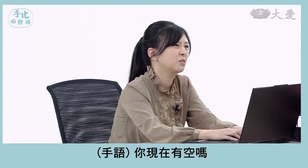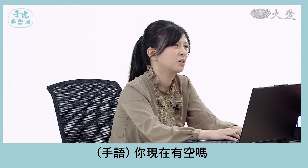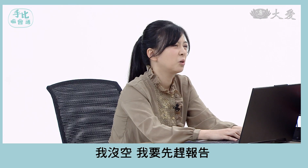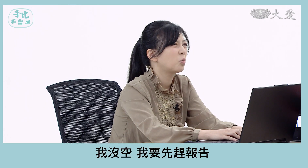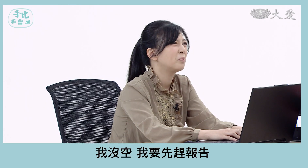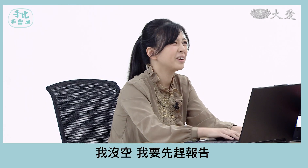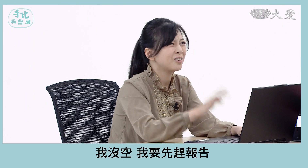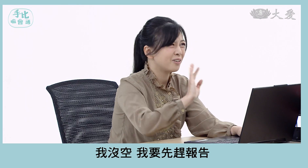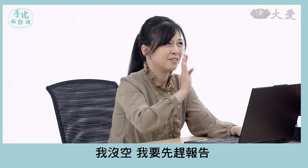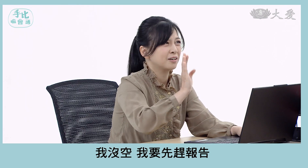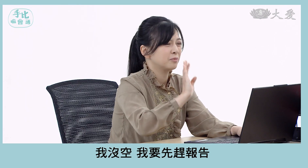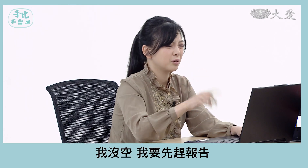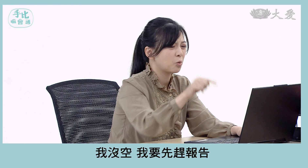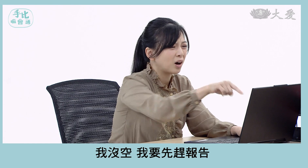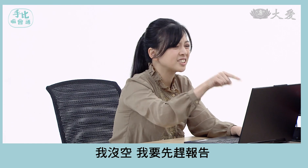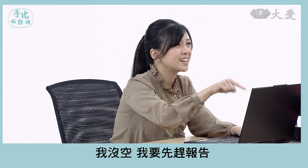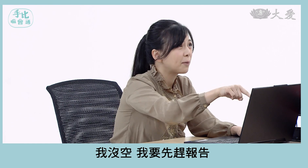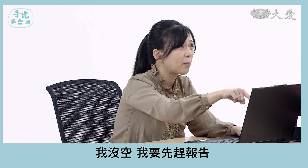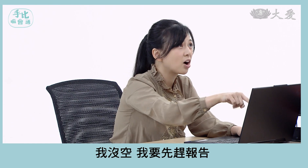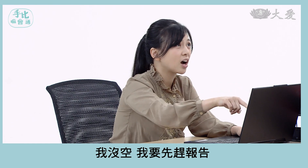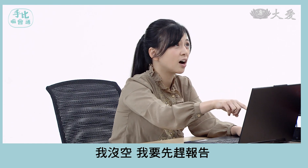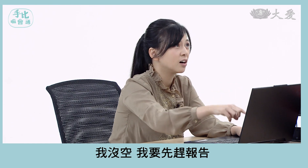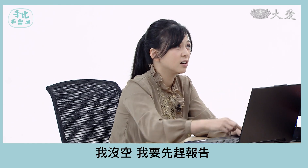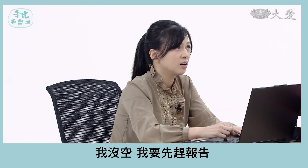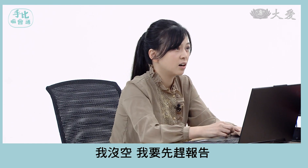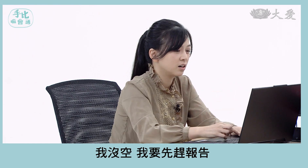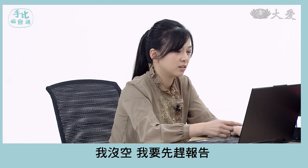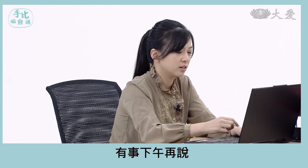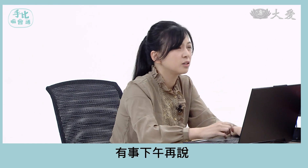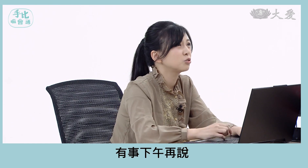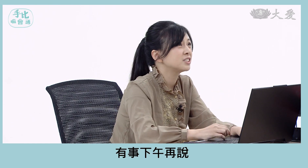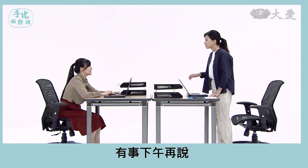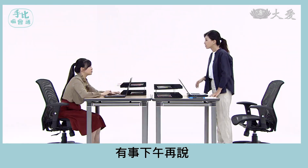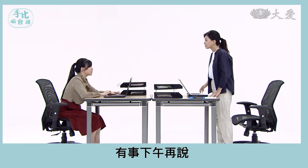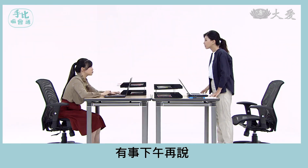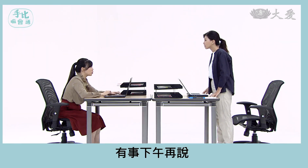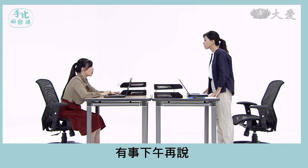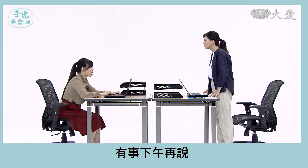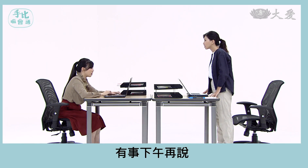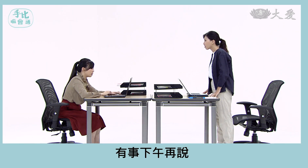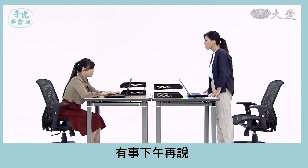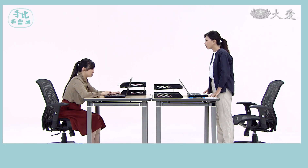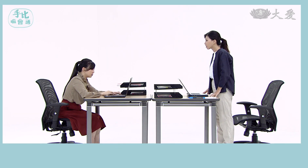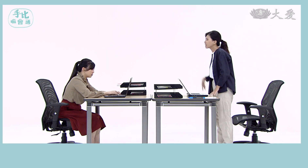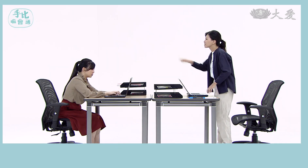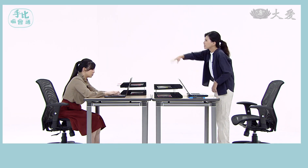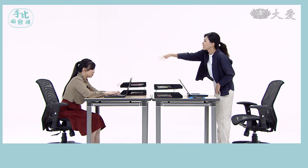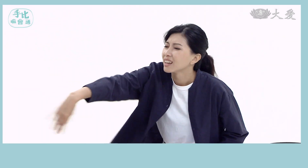了。我没空，没空，我要先赶报告，有事下午再说。